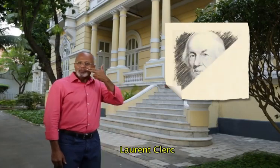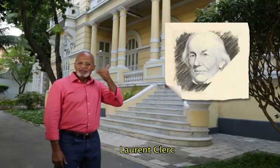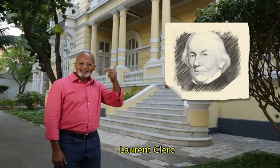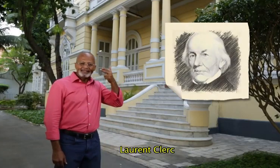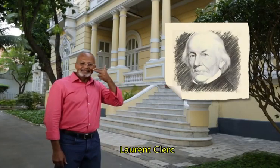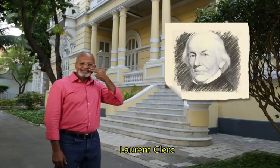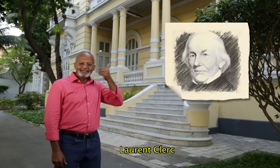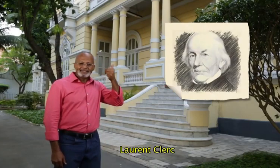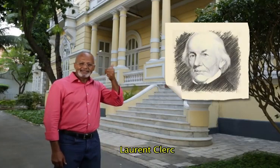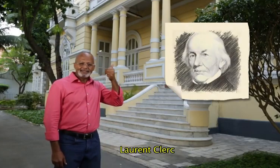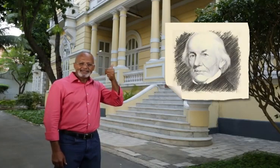Laurent Clerc.